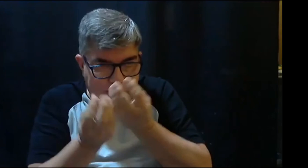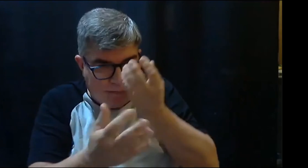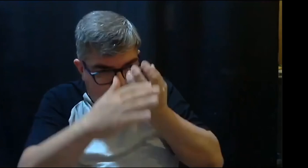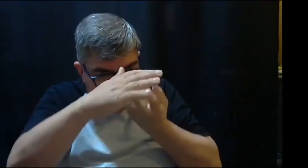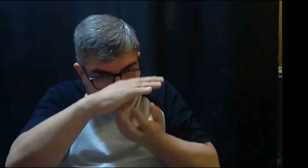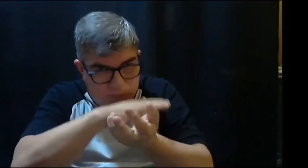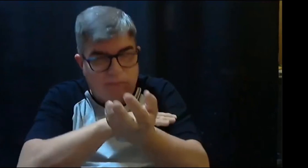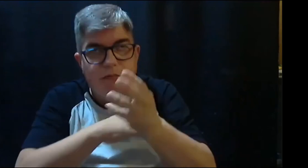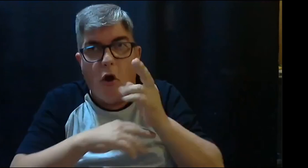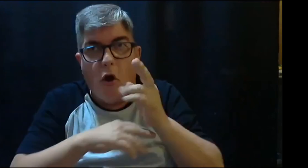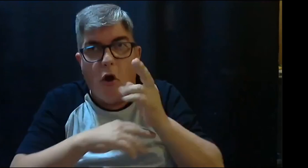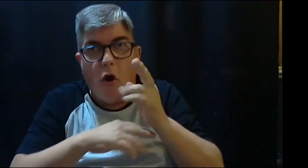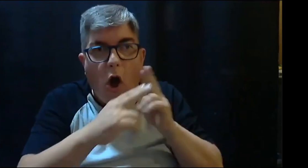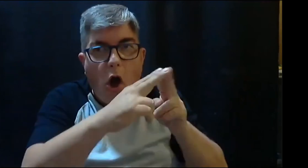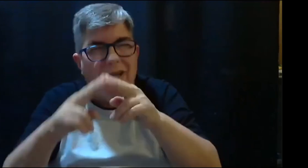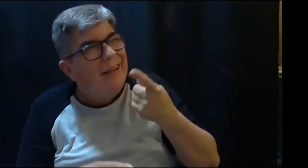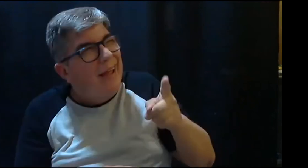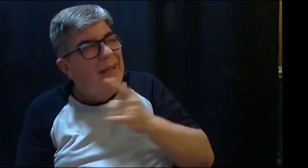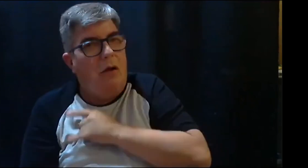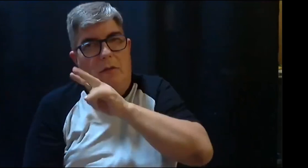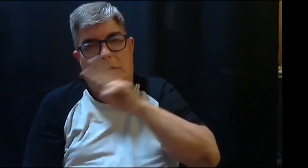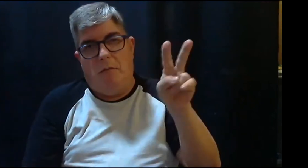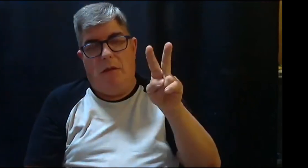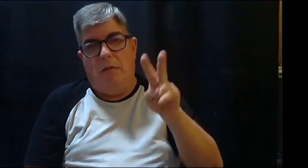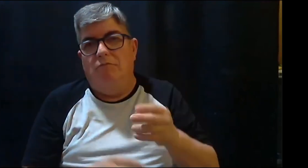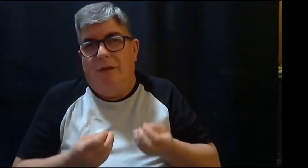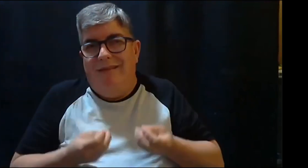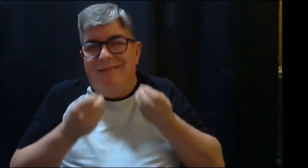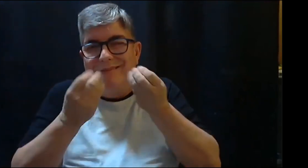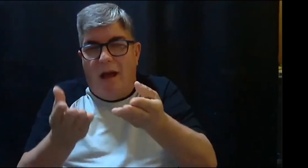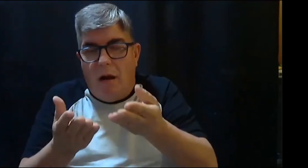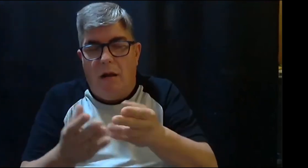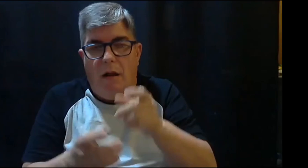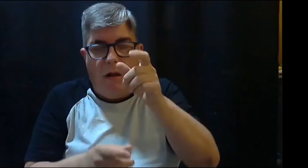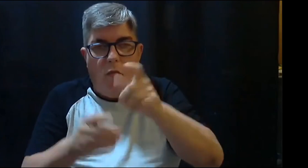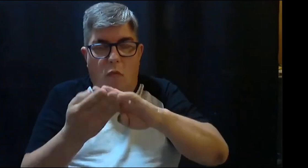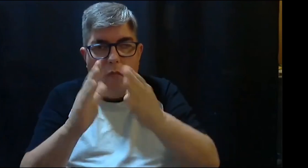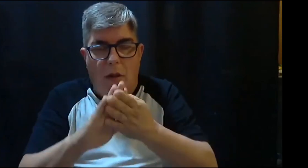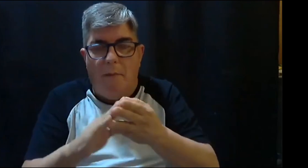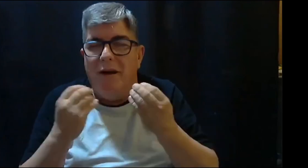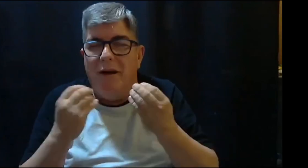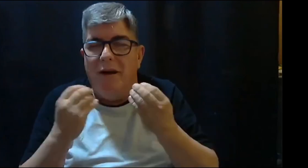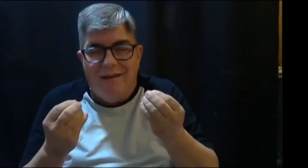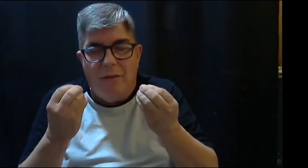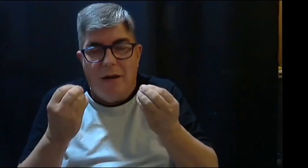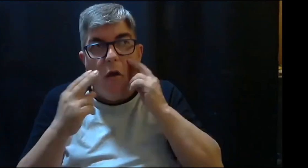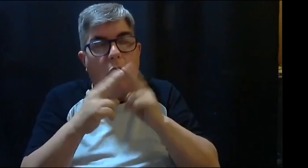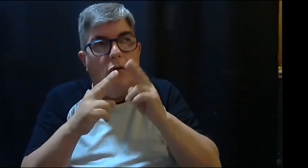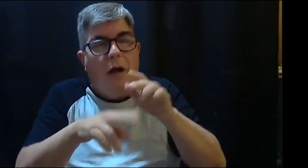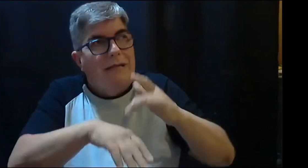sorda dentro de la universidad para que ellos accedan, para que conozcan el campus, para que observen cómo se compone, para que ellos